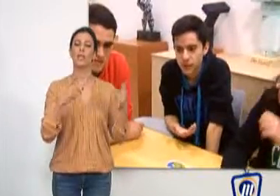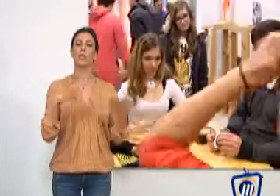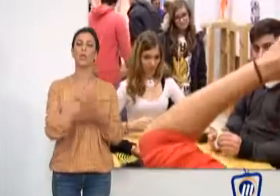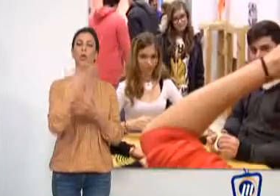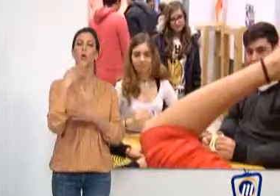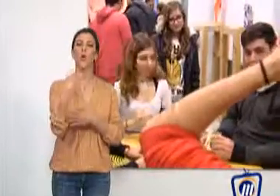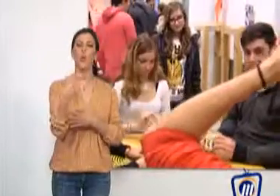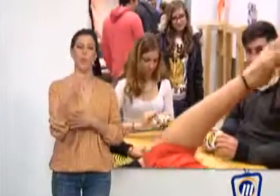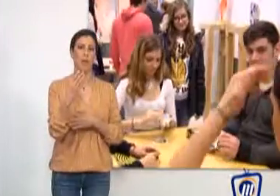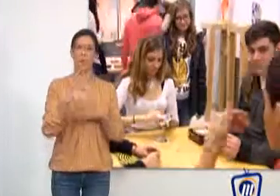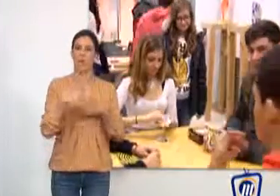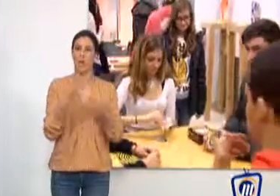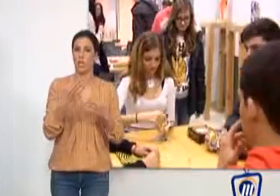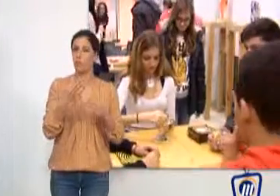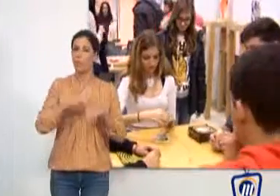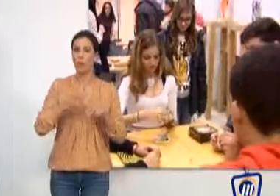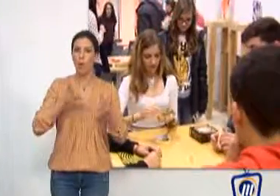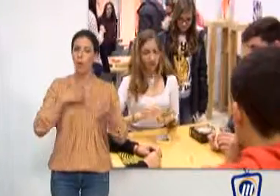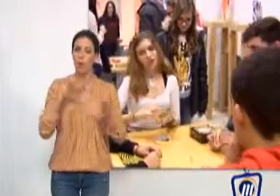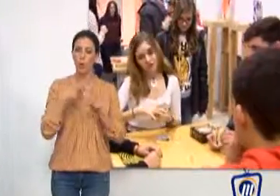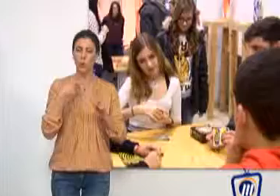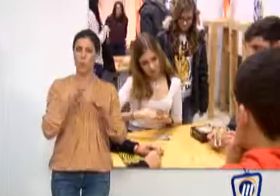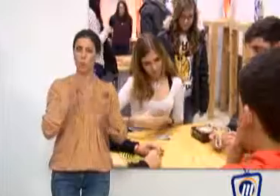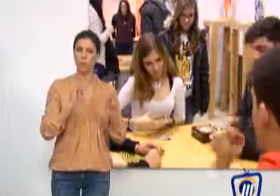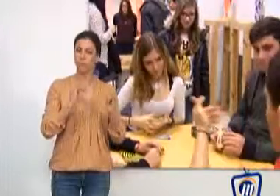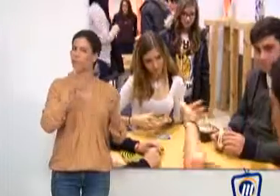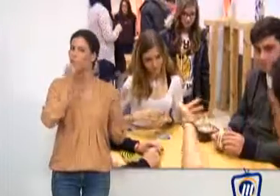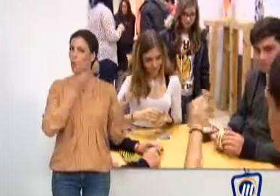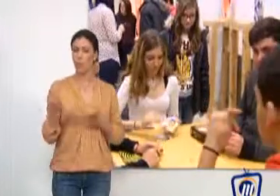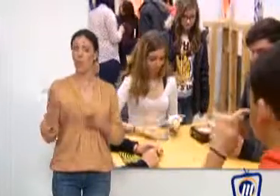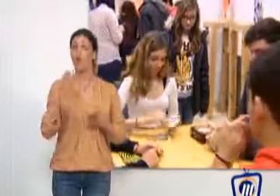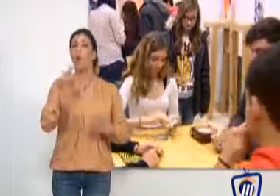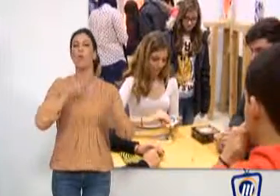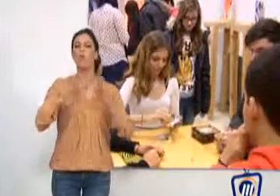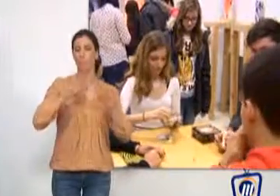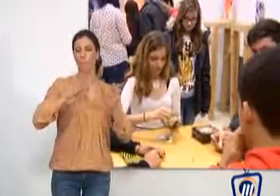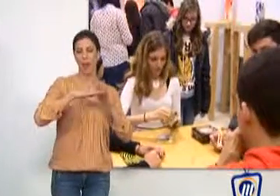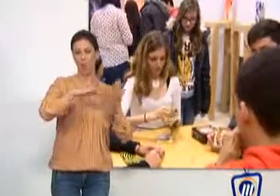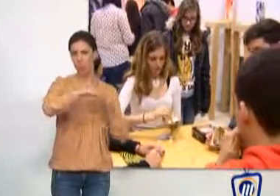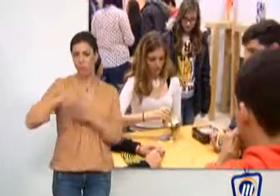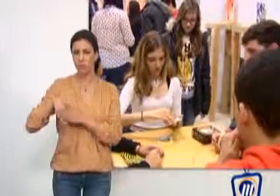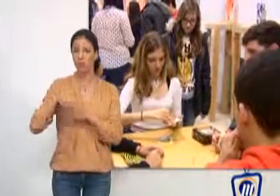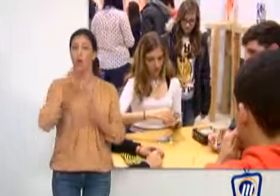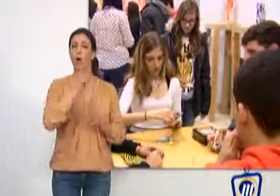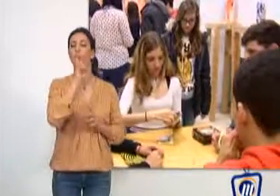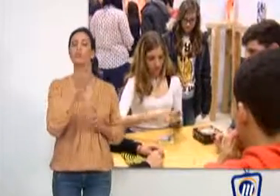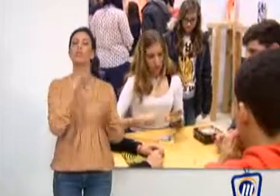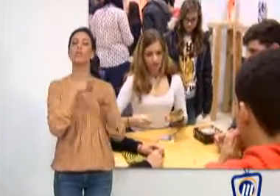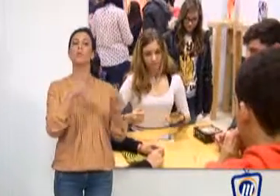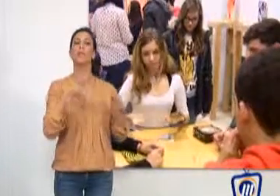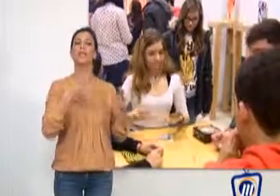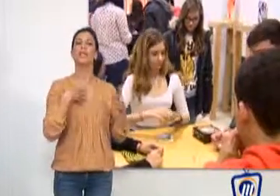proporcionar a los jóvenes propuestas ante tiempo libre totalmente distintas al botellón otro de los fines